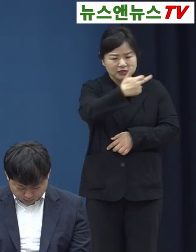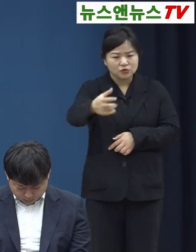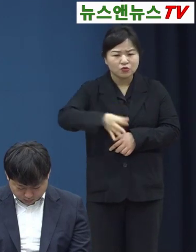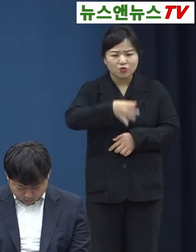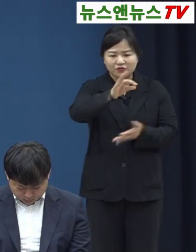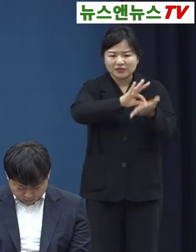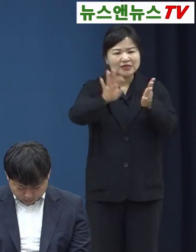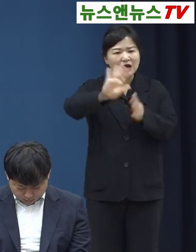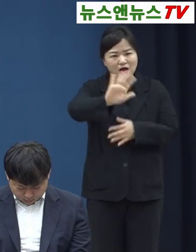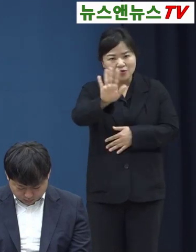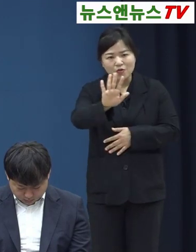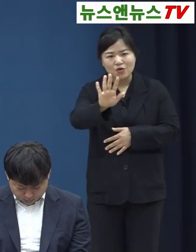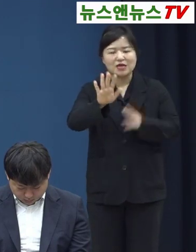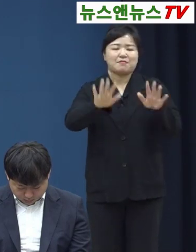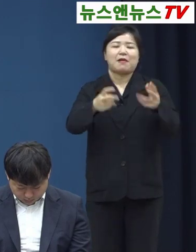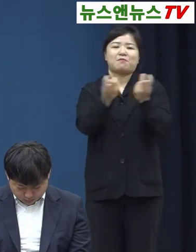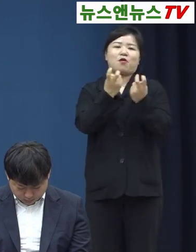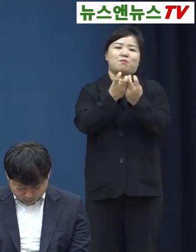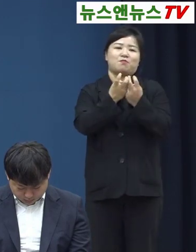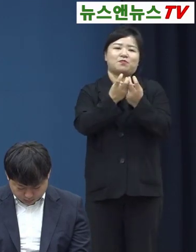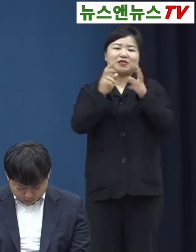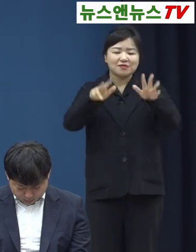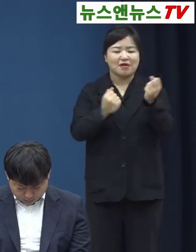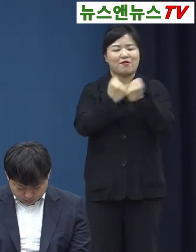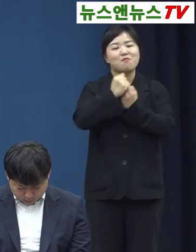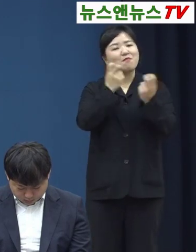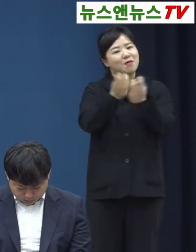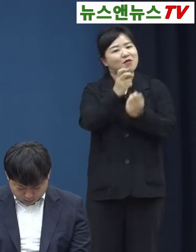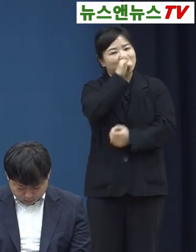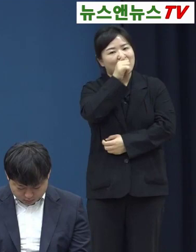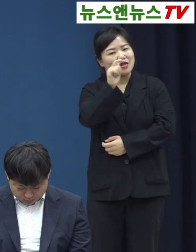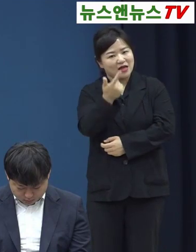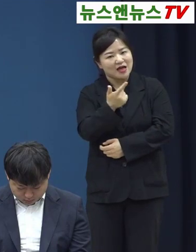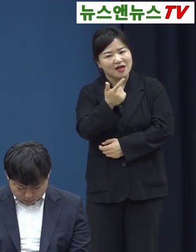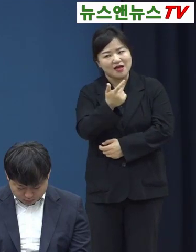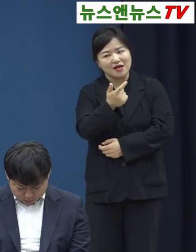수 있는 방법은 이런 방법이 아닐까 어제 생각이 돼서 어제